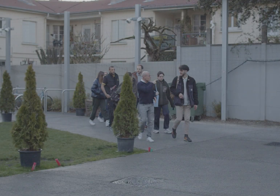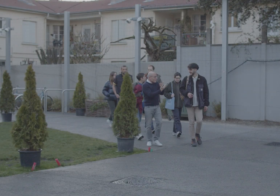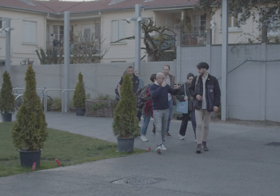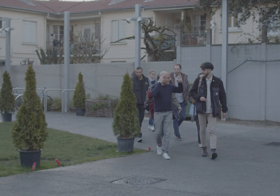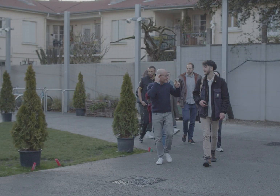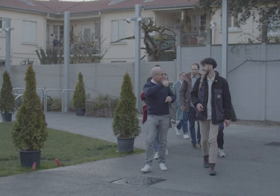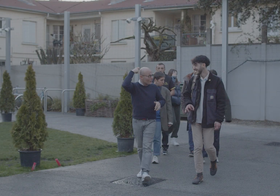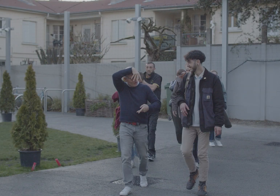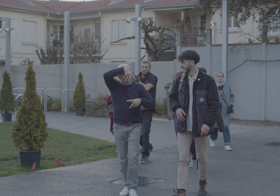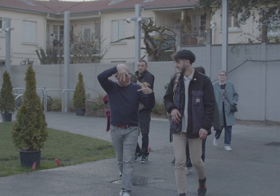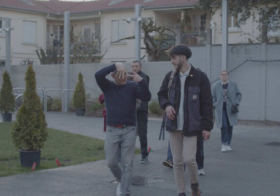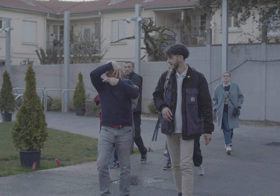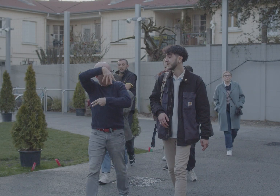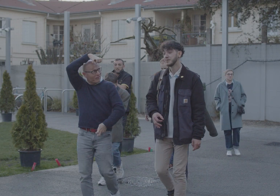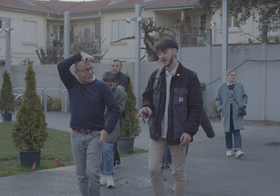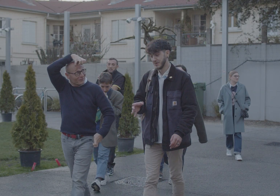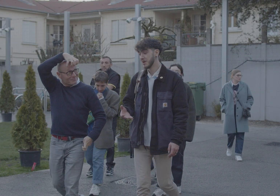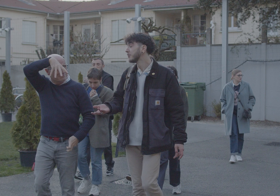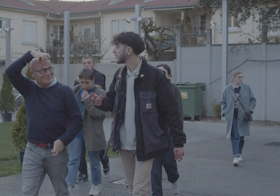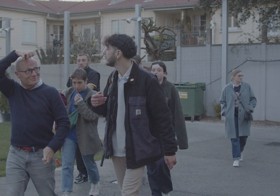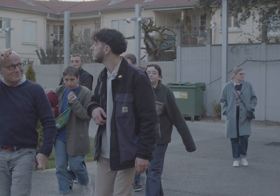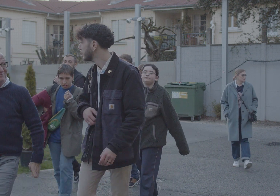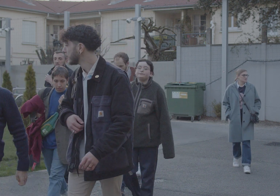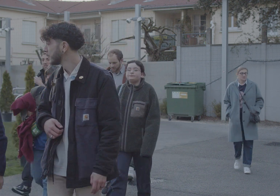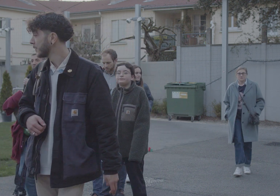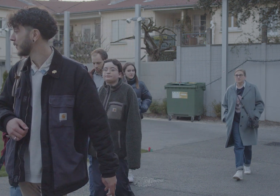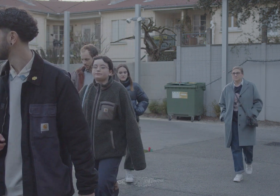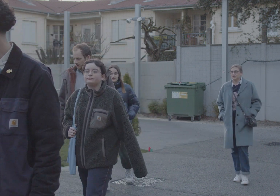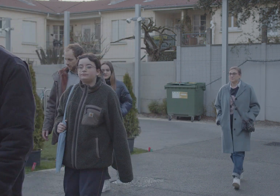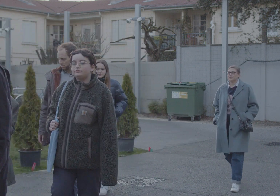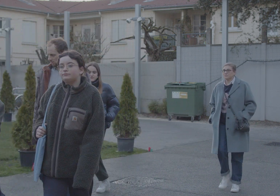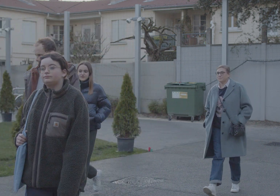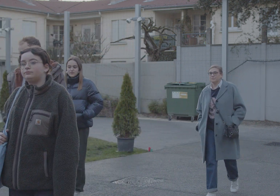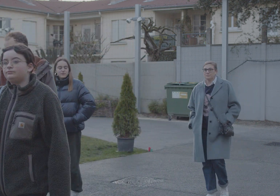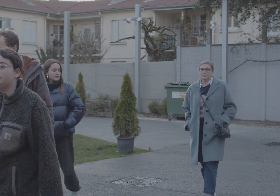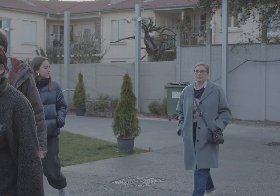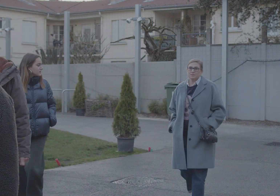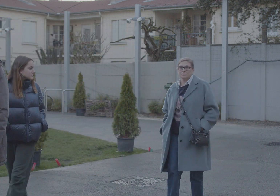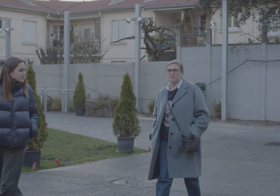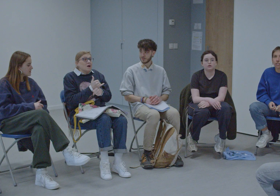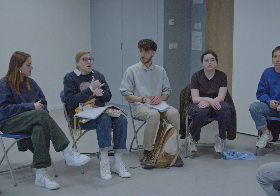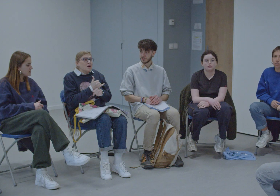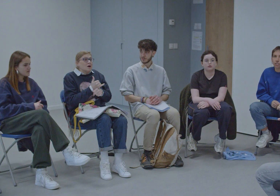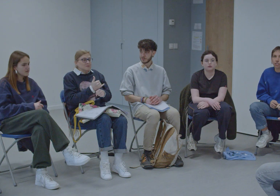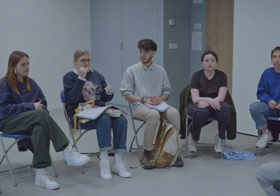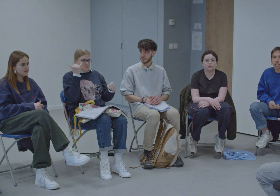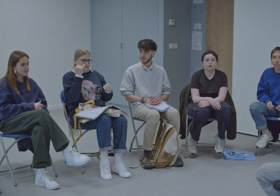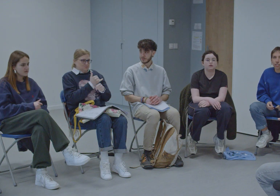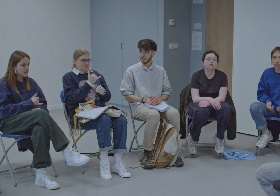puisqu'on fait ça en alternance, c'est pour les adultes. Toutes les personnes qui désirent apprendre la langue des signes, qui sont inscrites évidemment, puisqu'il y